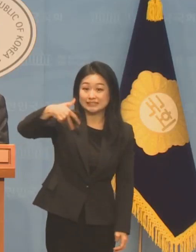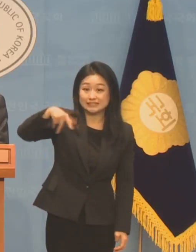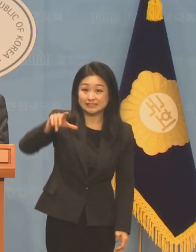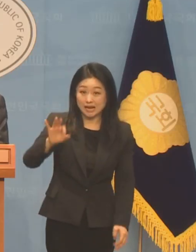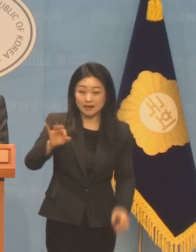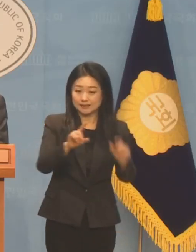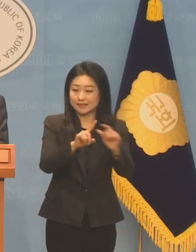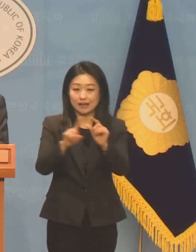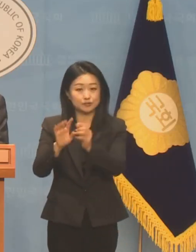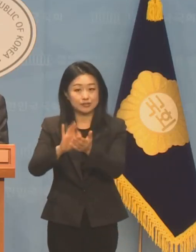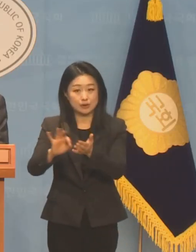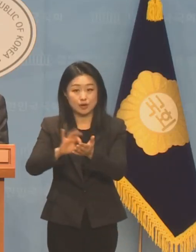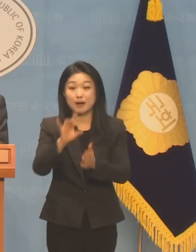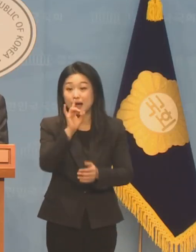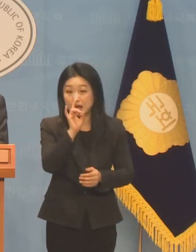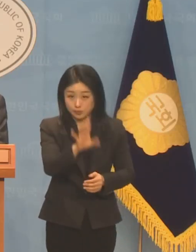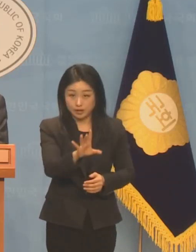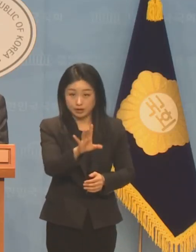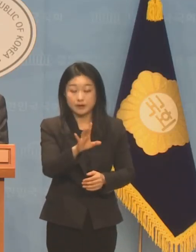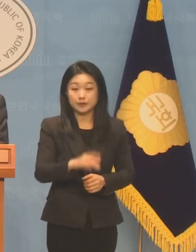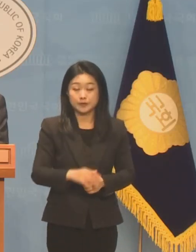것도 같은 이치입니다.